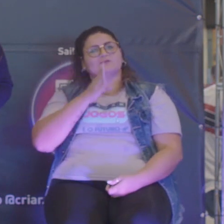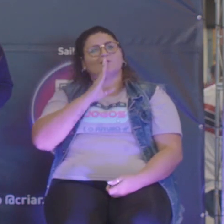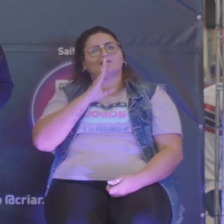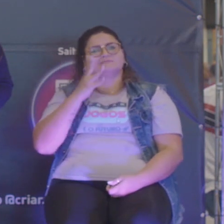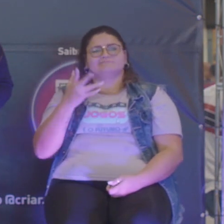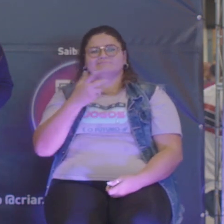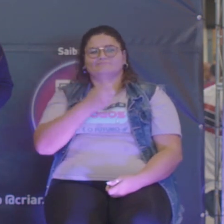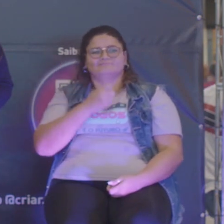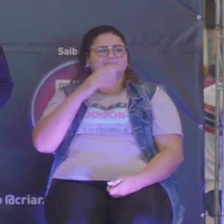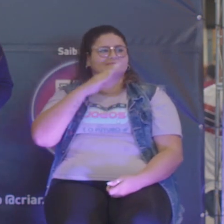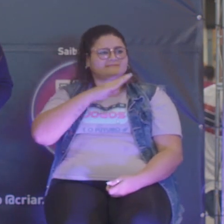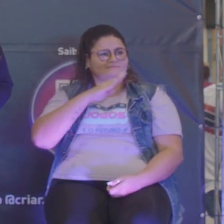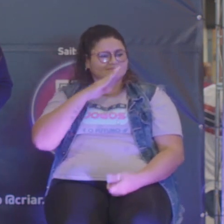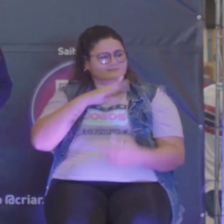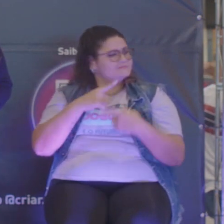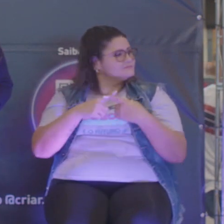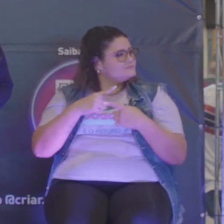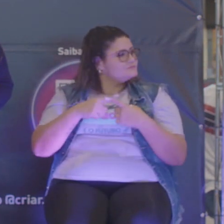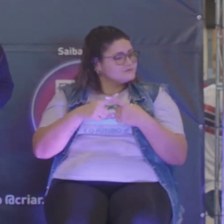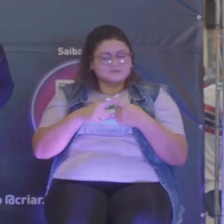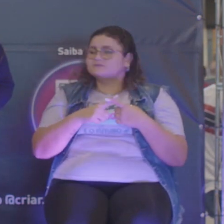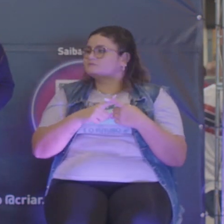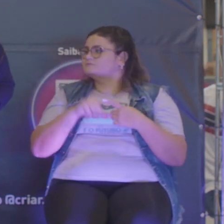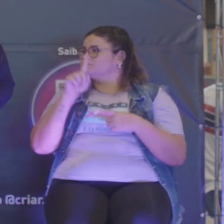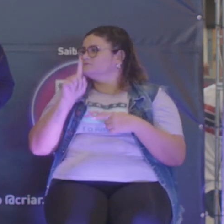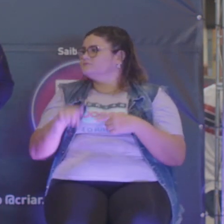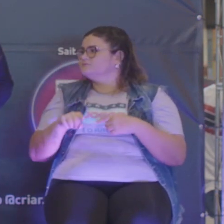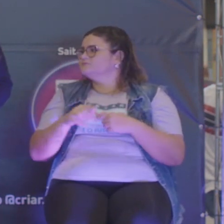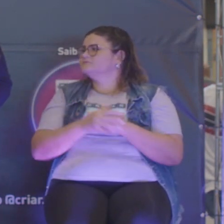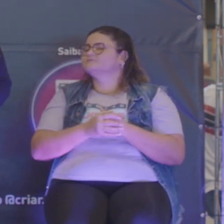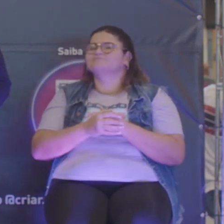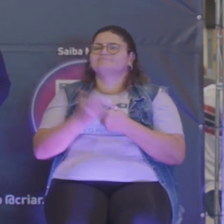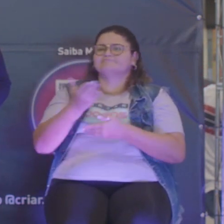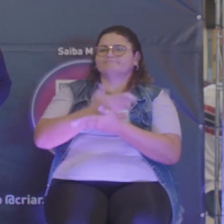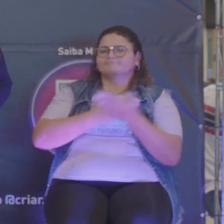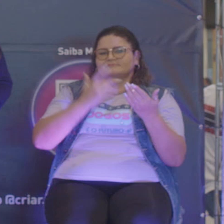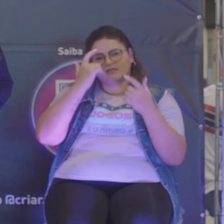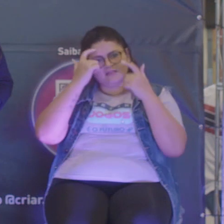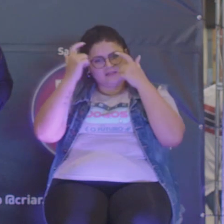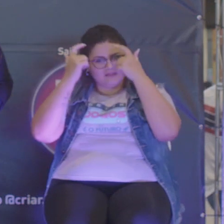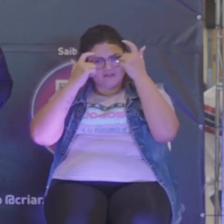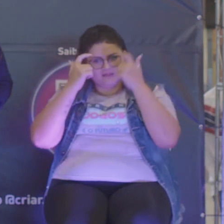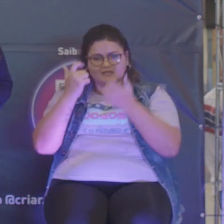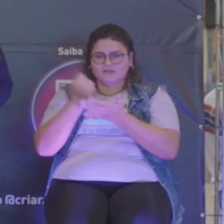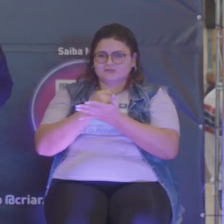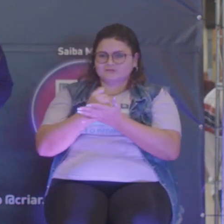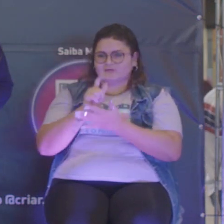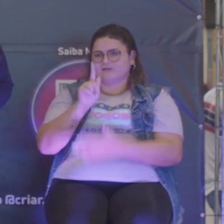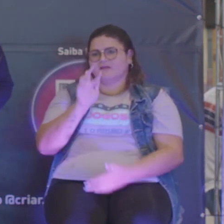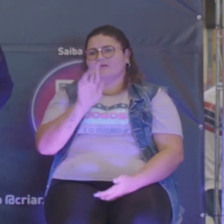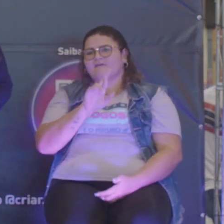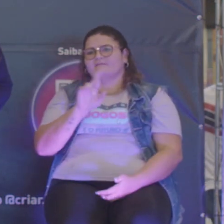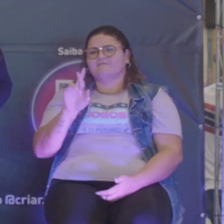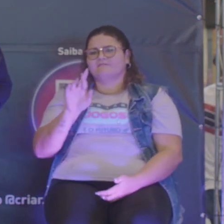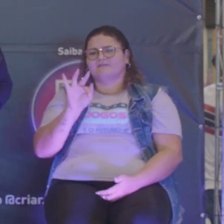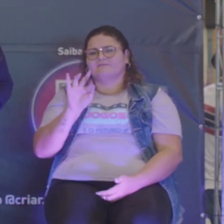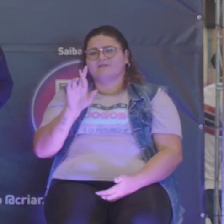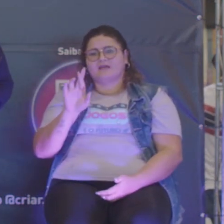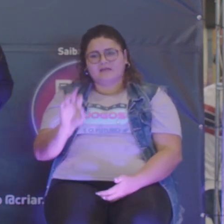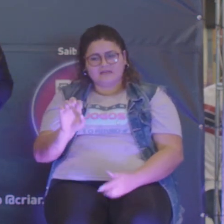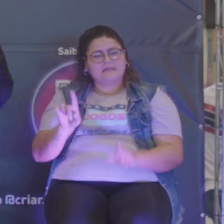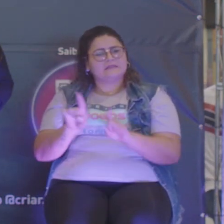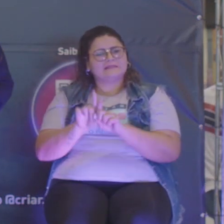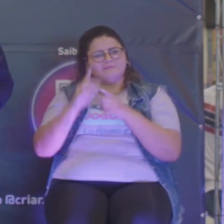aqui atrás o stand. Estou à disposição também para trocar ideia e jogar um Free Fire aí, é só chamar.